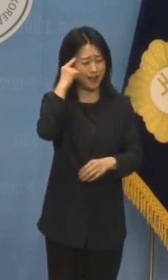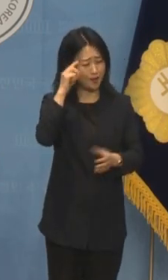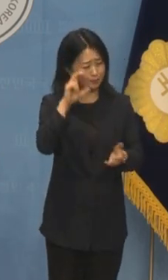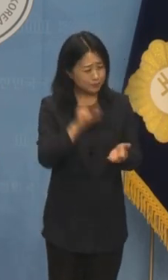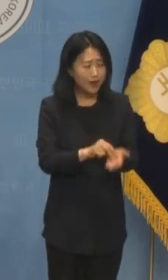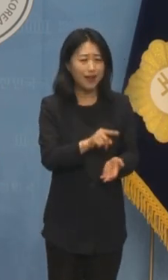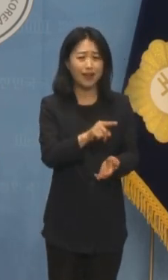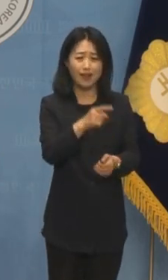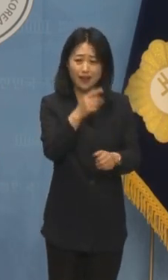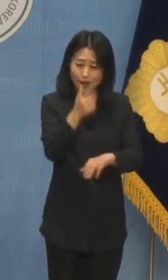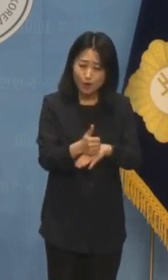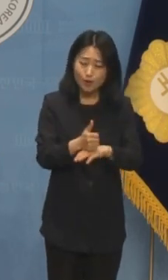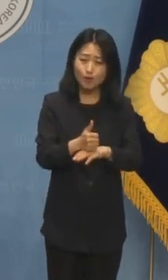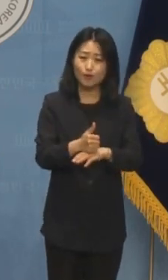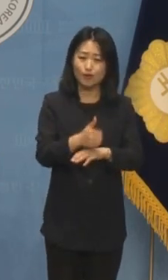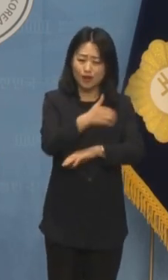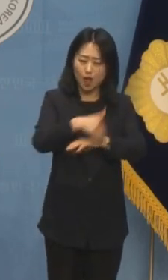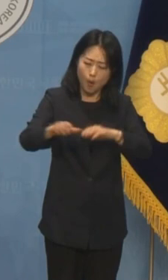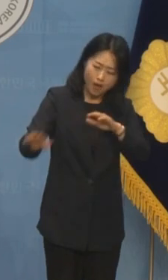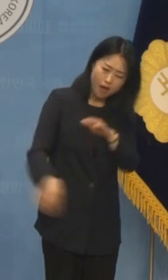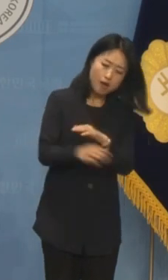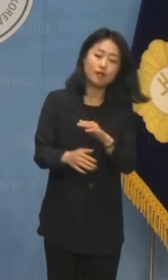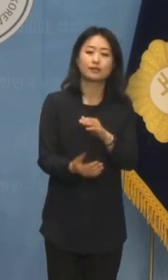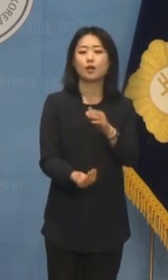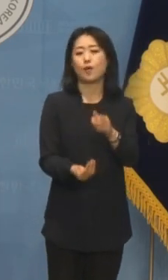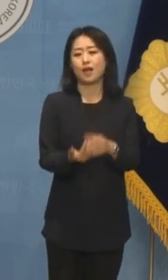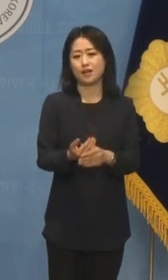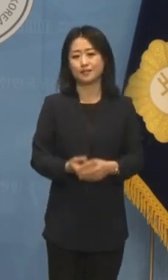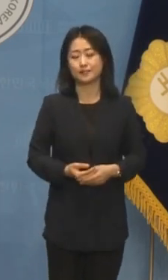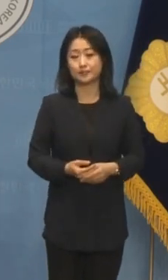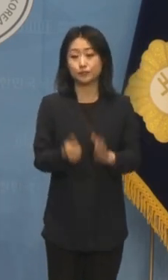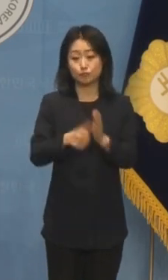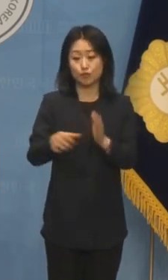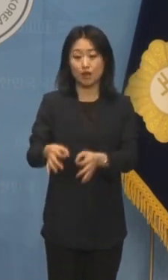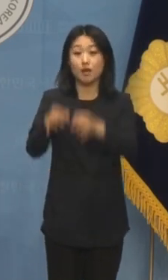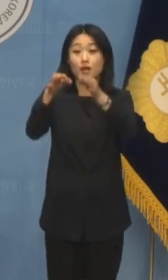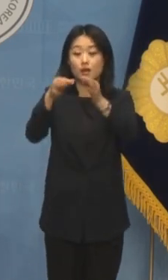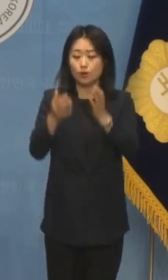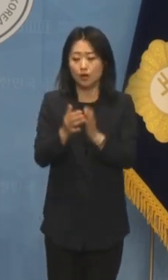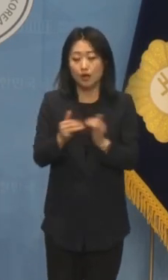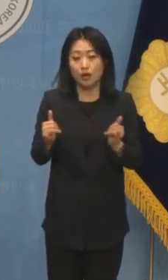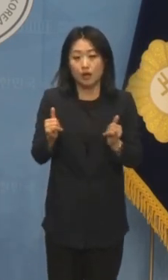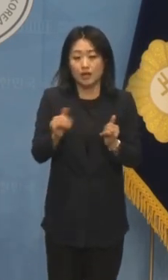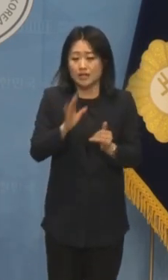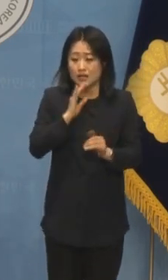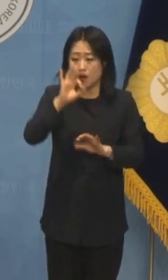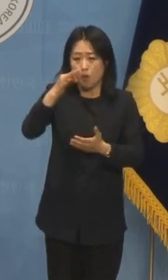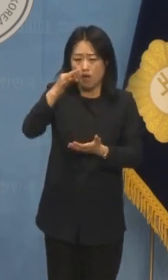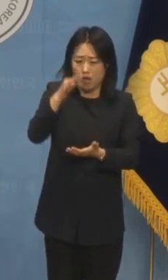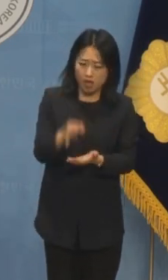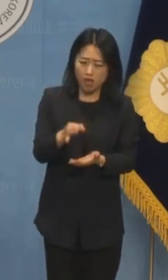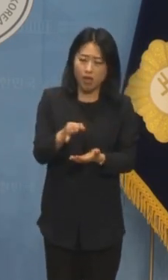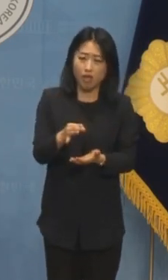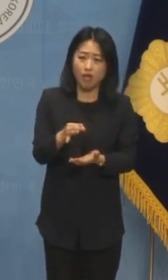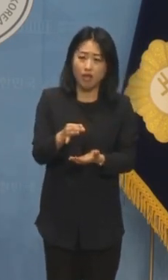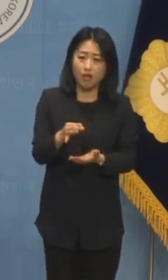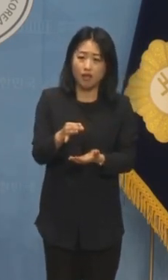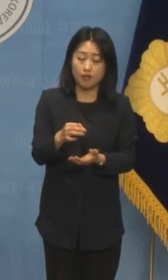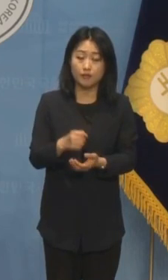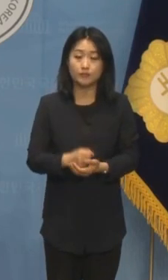된 대책이 나올 리 만무합니다. 물가가 올라 노동자들의 실질 임금은 줄어들고